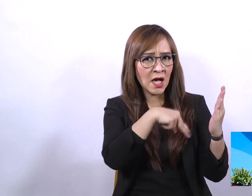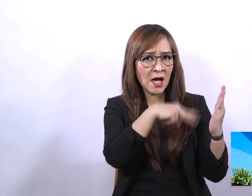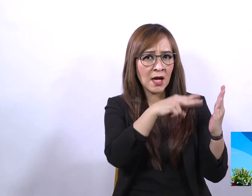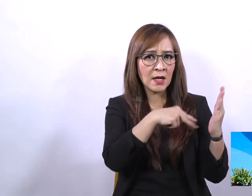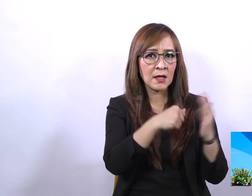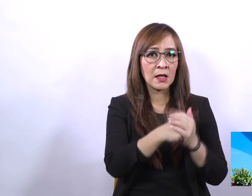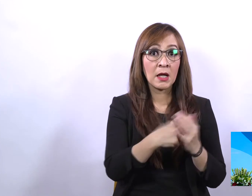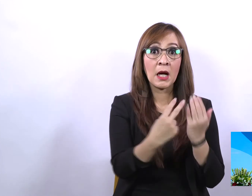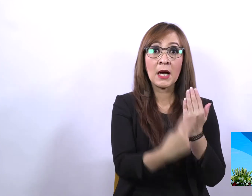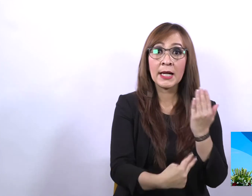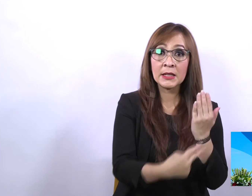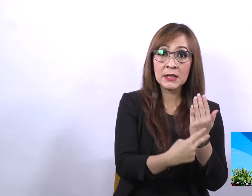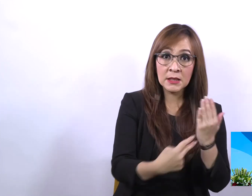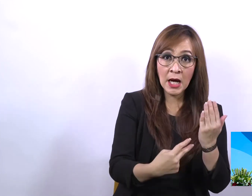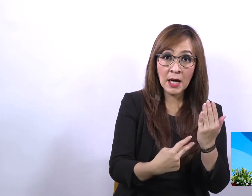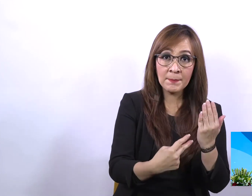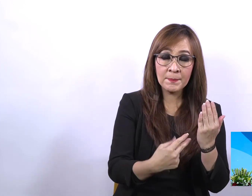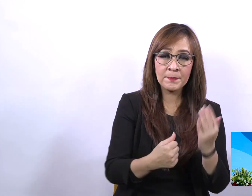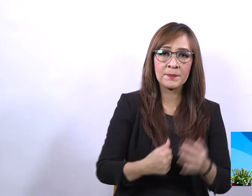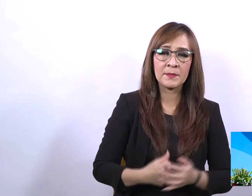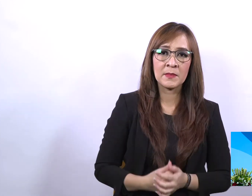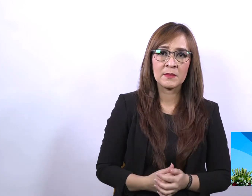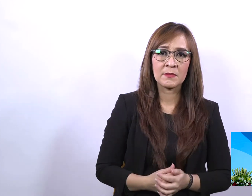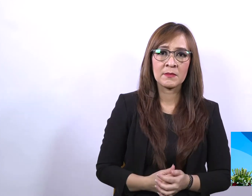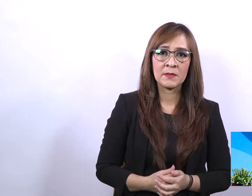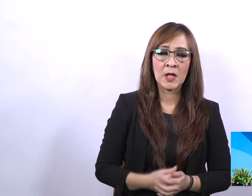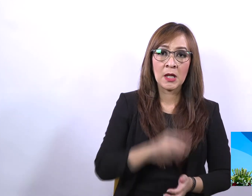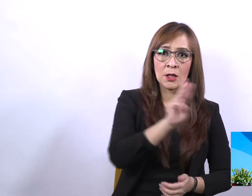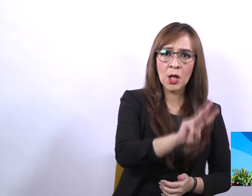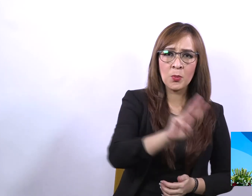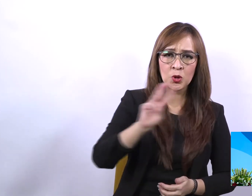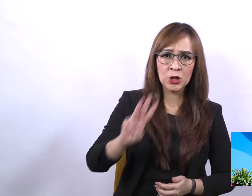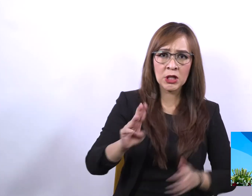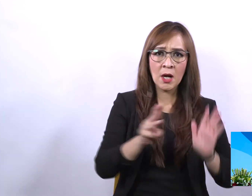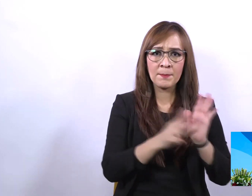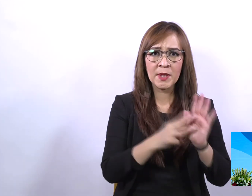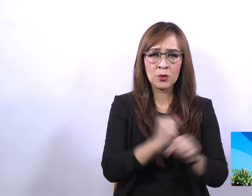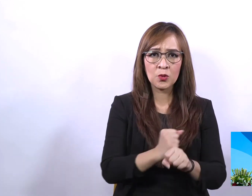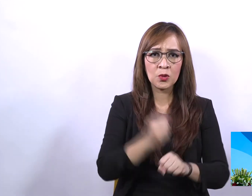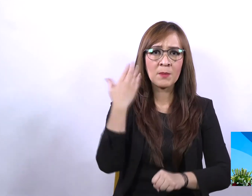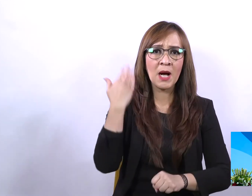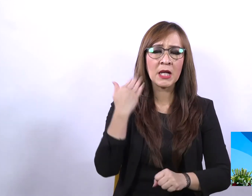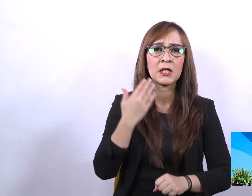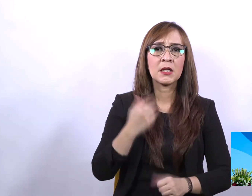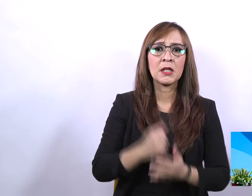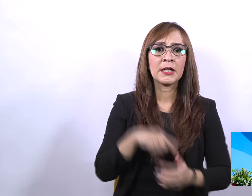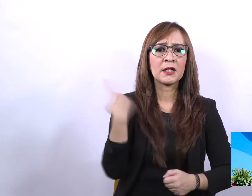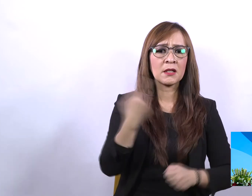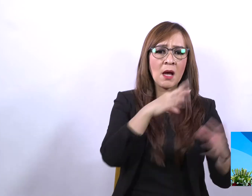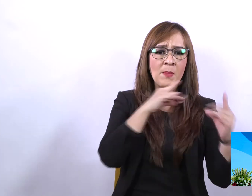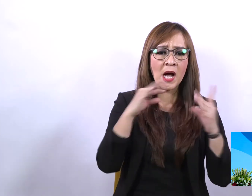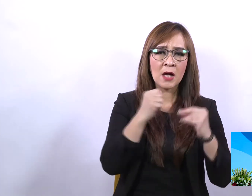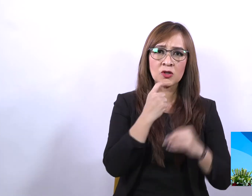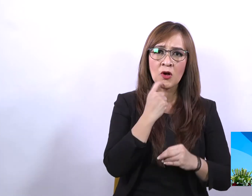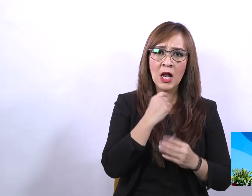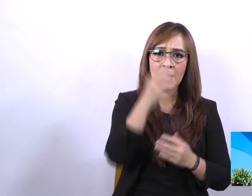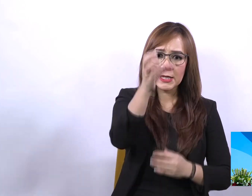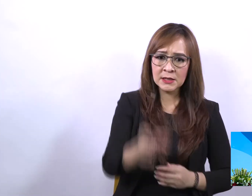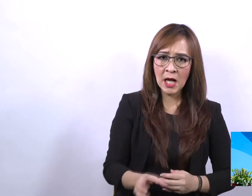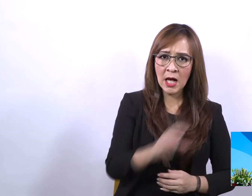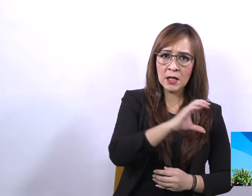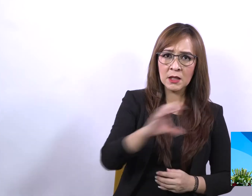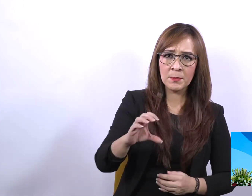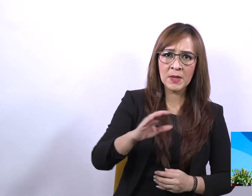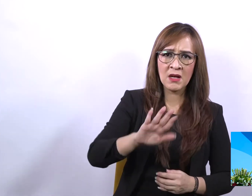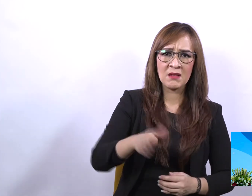Alkitab saya mengajarkan kepada sakit harus pikul salin 33 minggu kemarin kita terus paha senang salib tetapi saya tidak